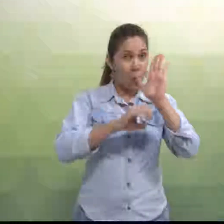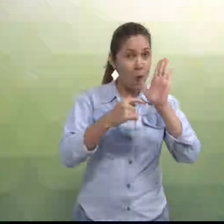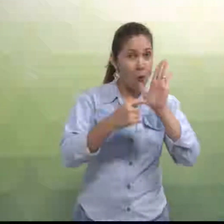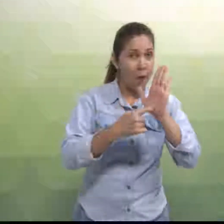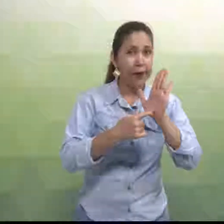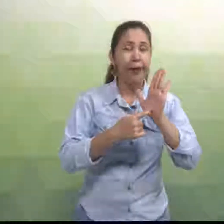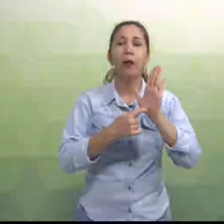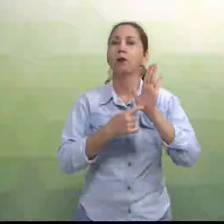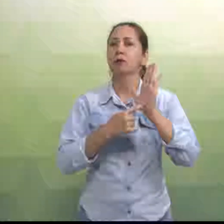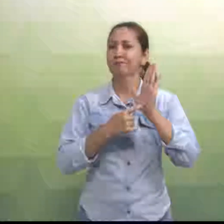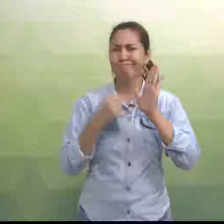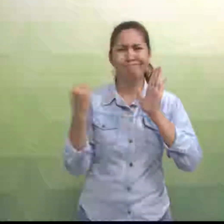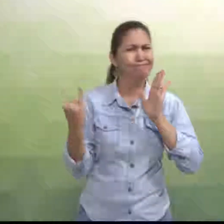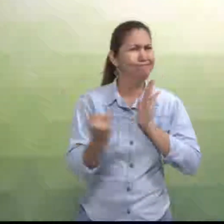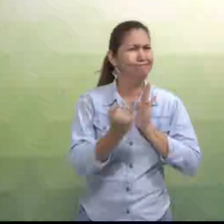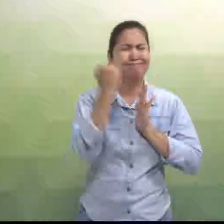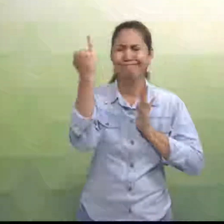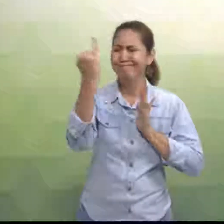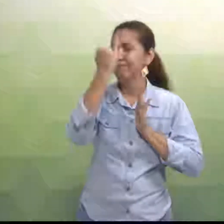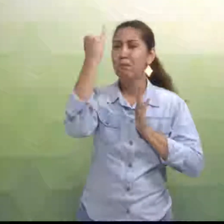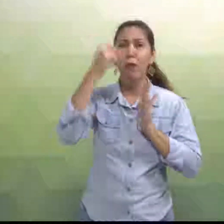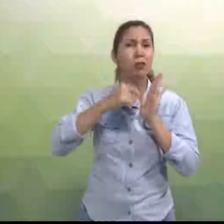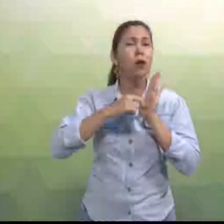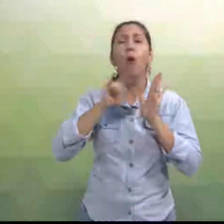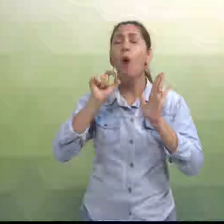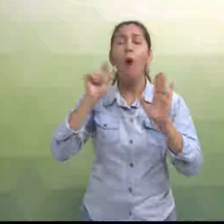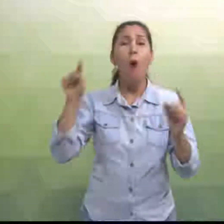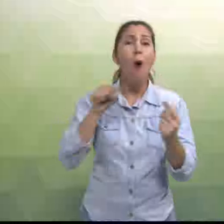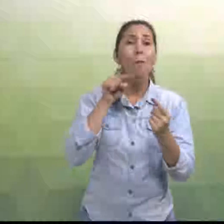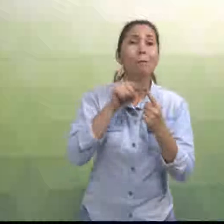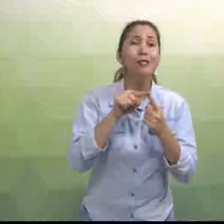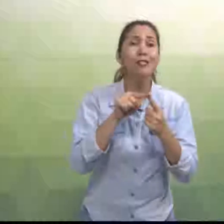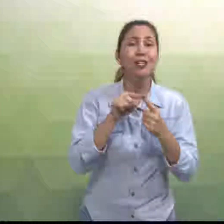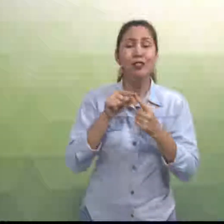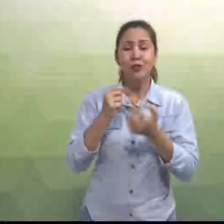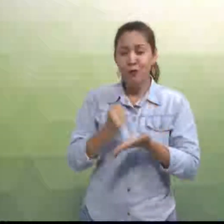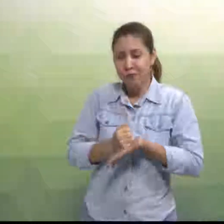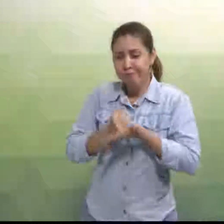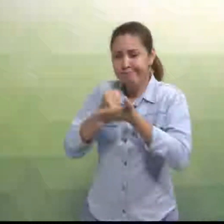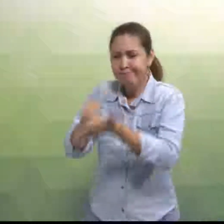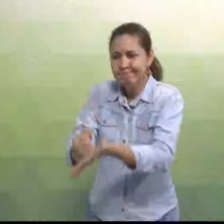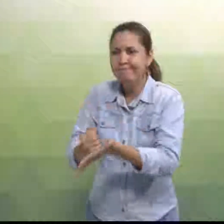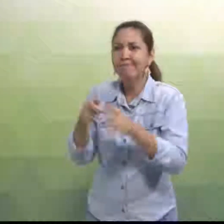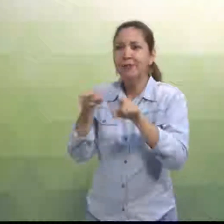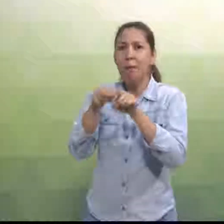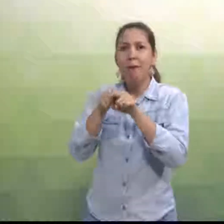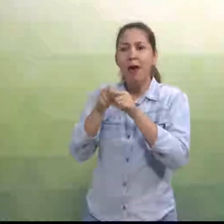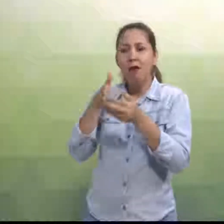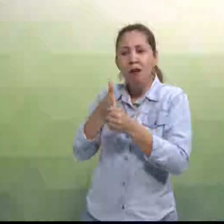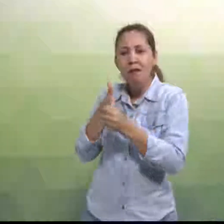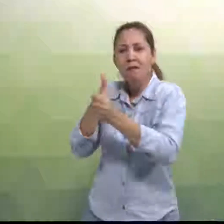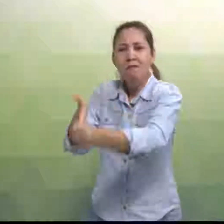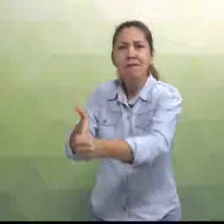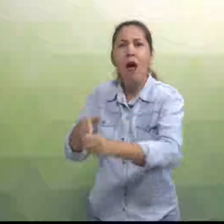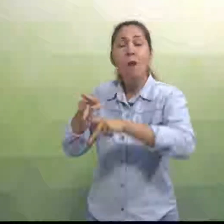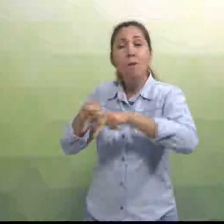O currículo é de extrema relevância, pois ele objetiva direcionar